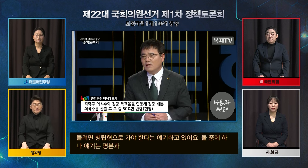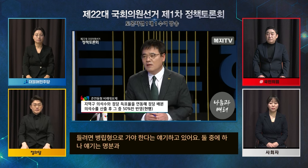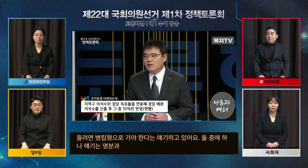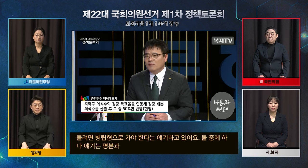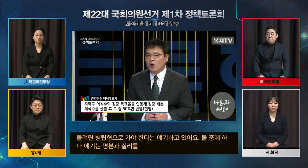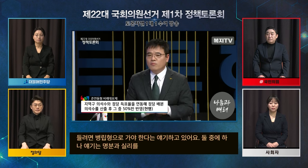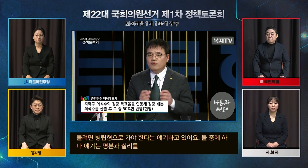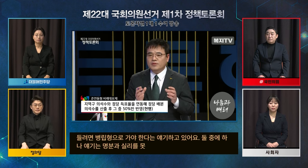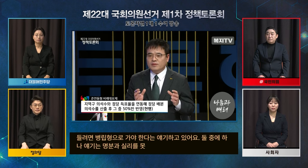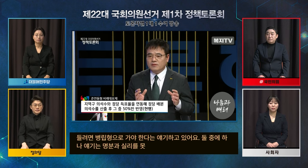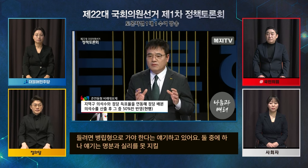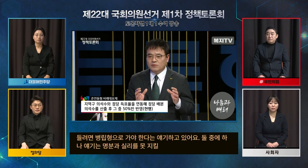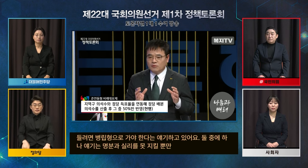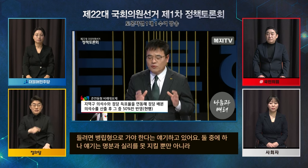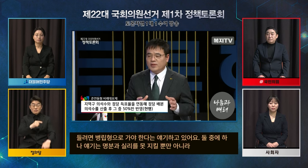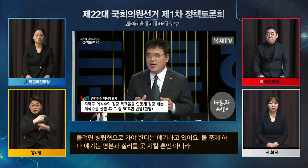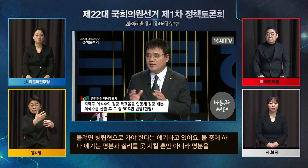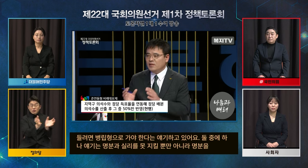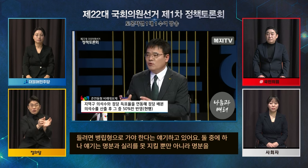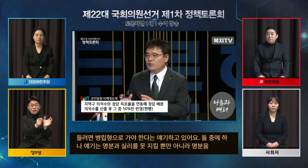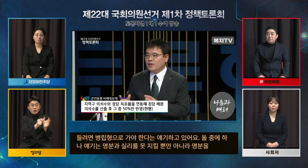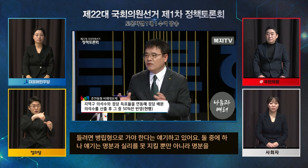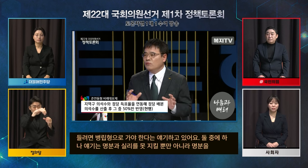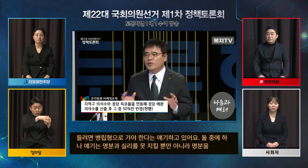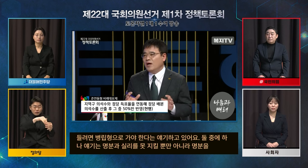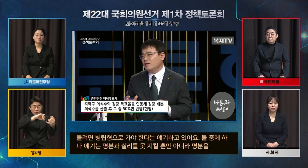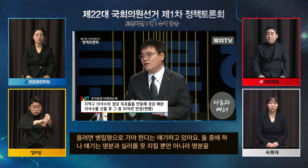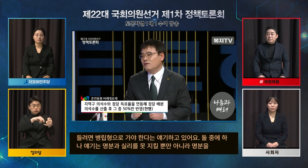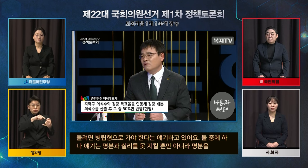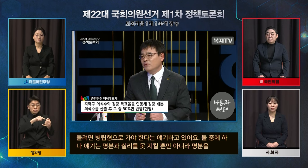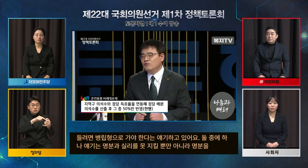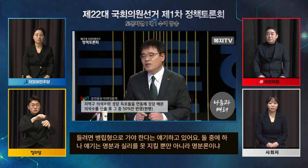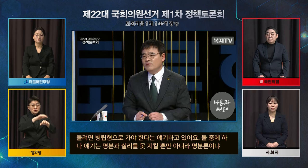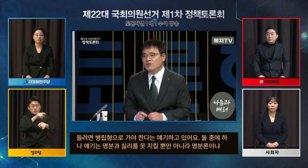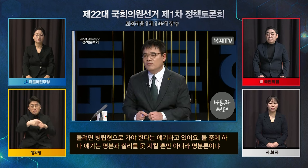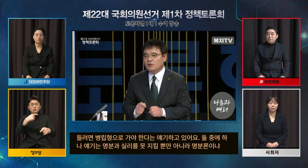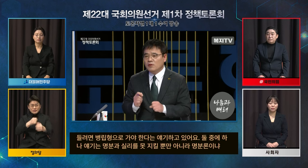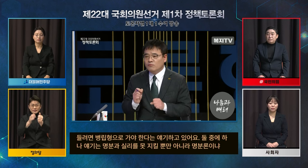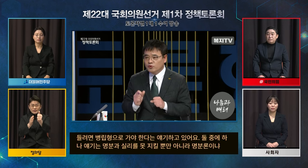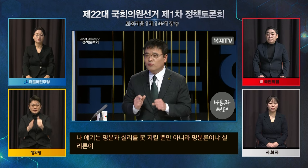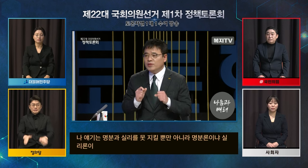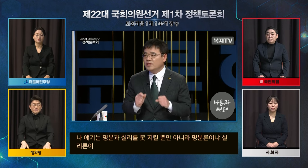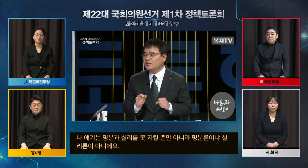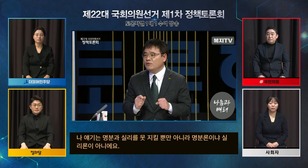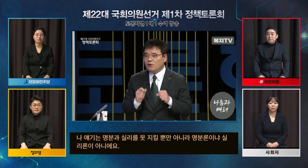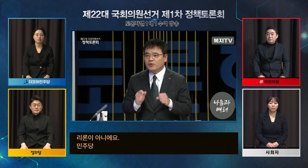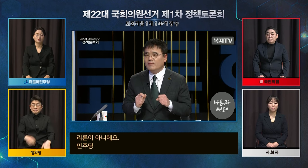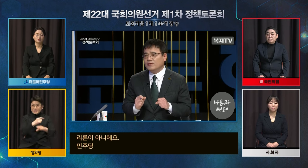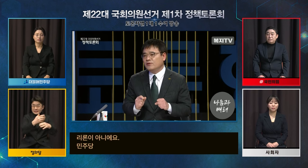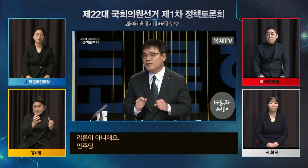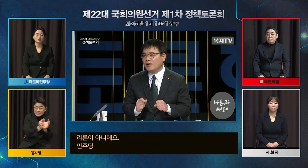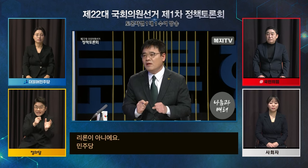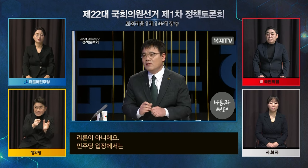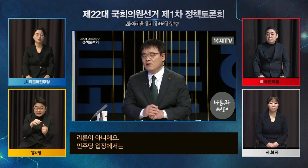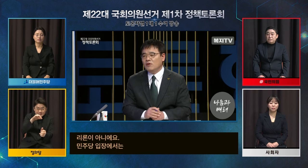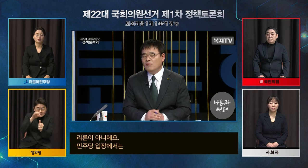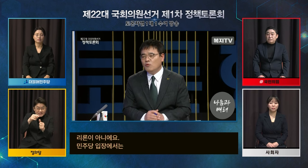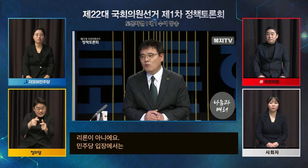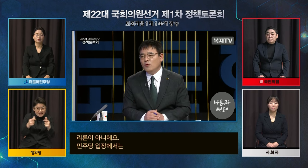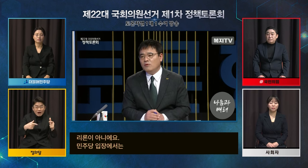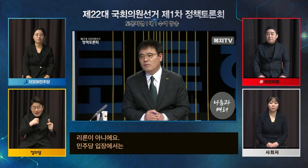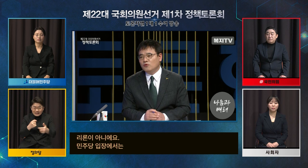아니라 명분을 논의냐 신리논이냐 이런 논의가 아니에요. 민주당 입장에서는 무조건 이기는 제도를 어떻게 만들 것이냐